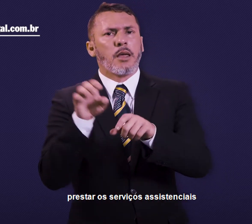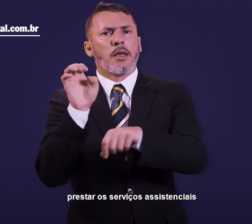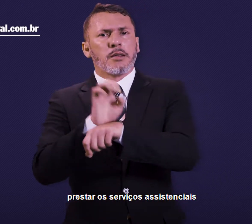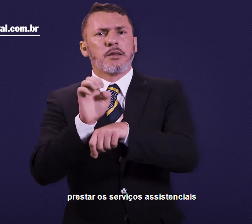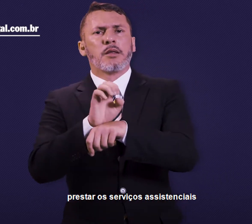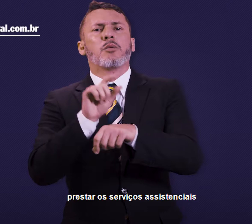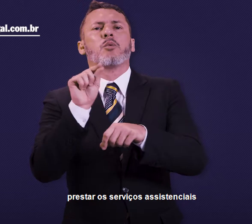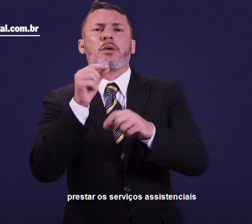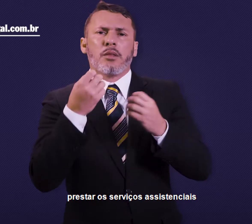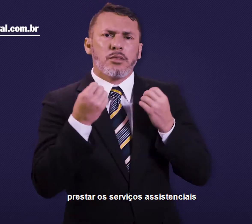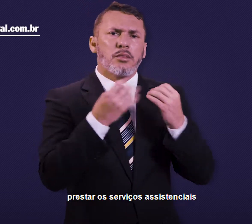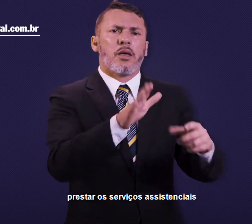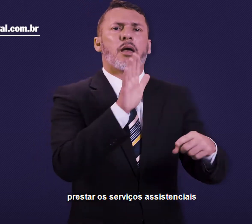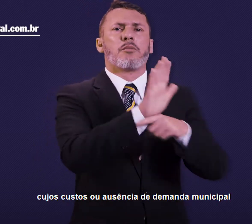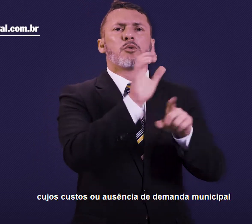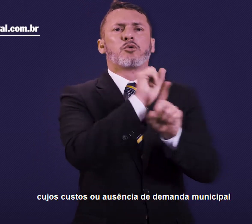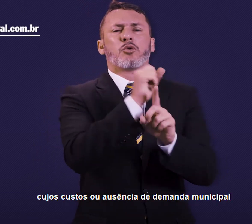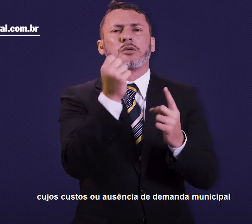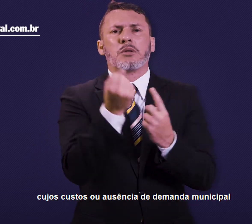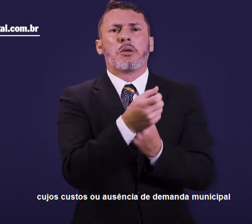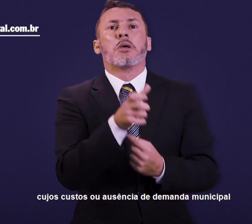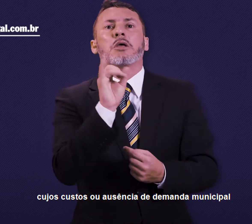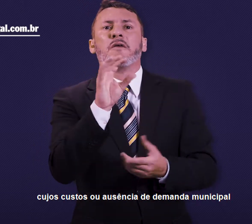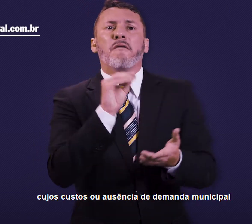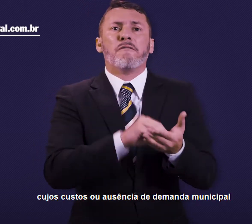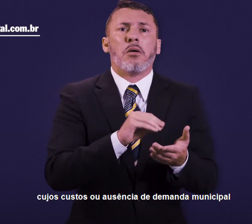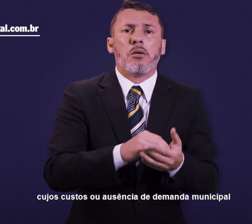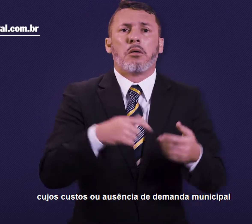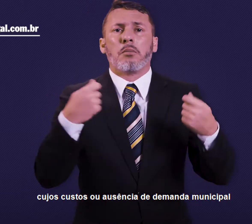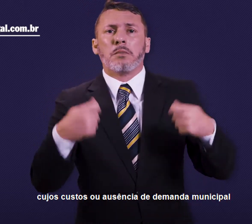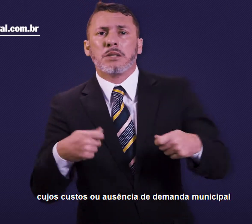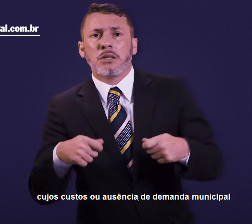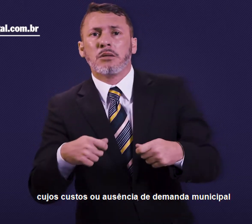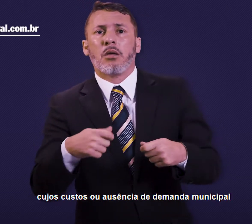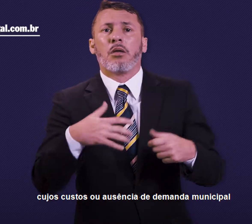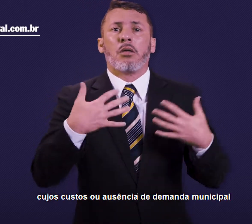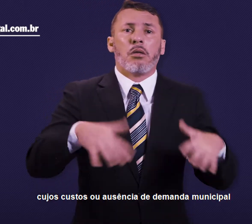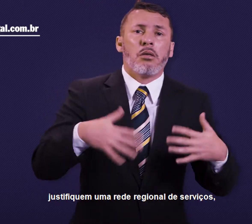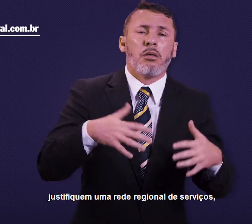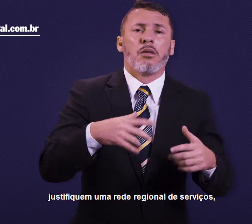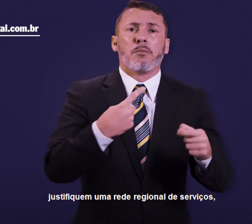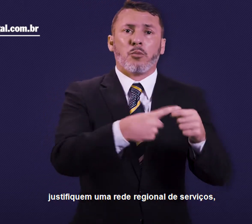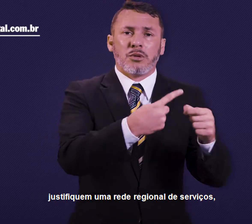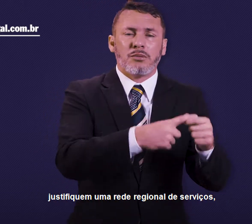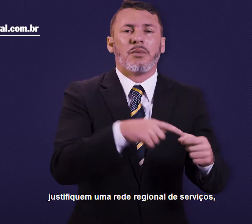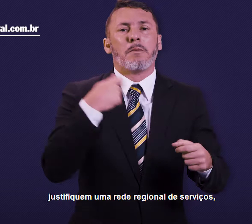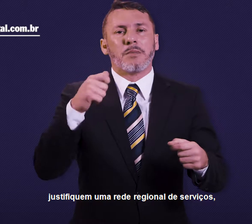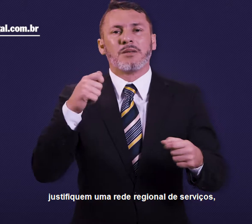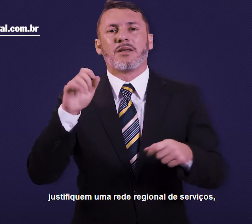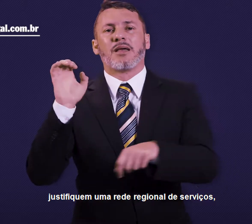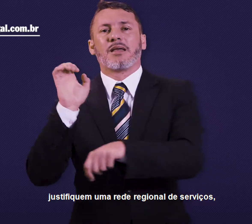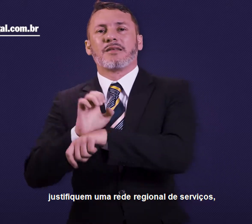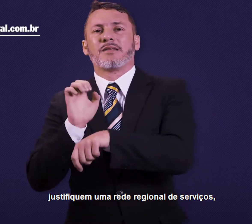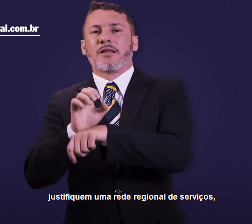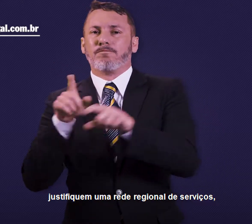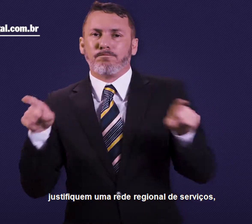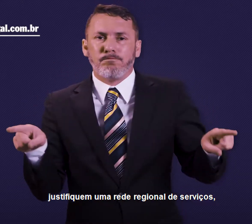os serviços assistenciais cujos custos ou ausência de demanda municipal justifiquem uma rede regional de